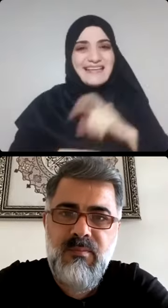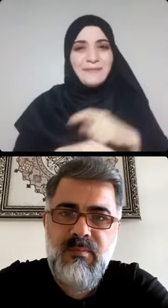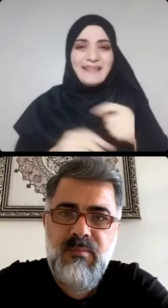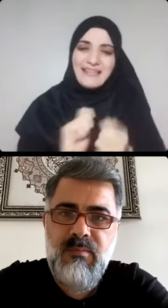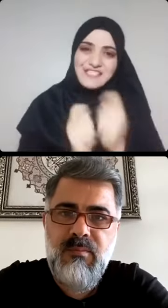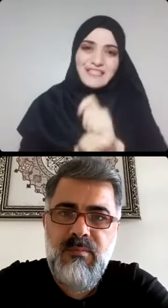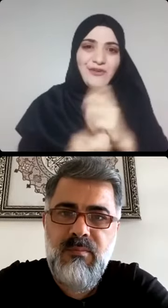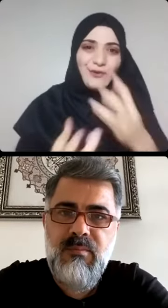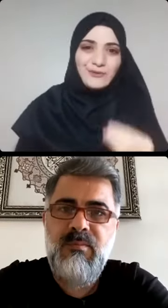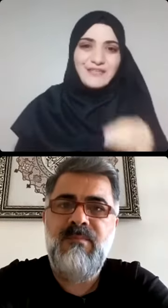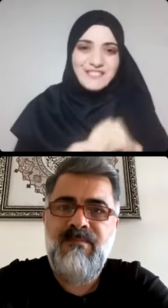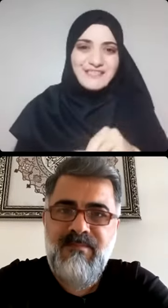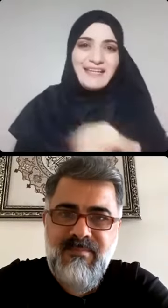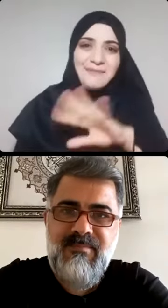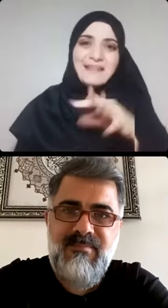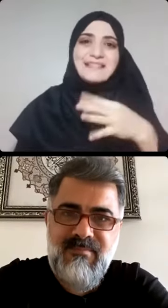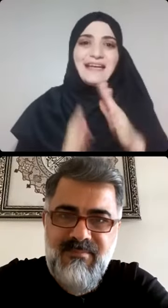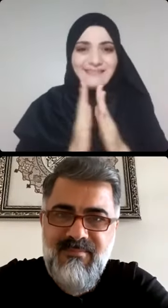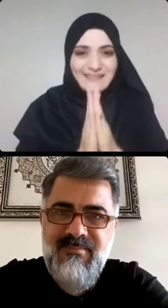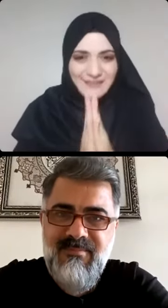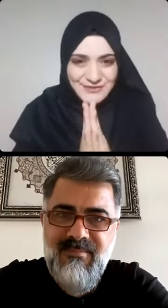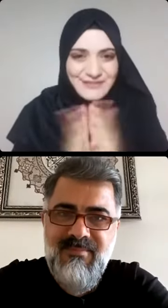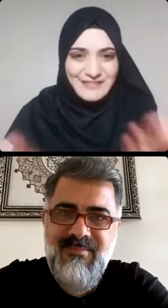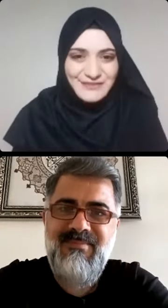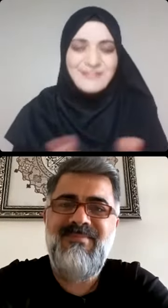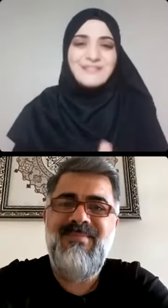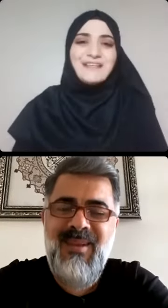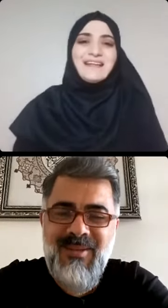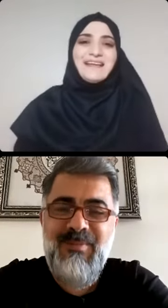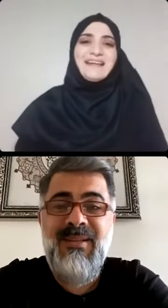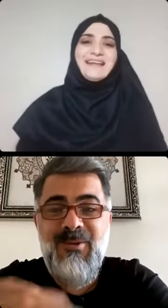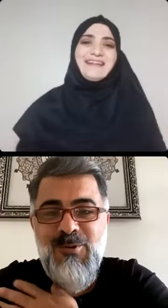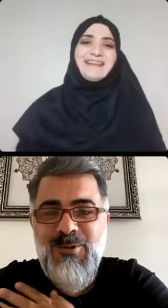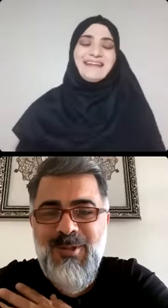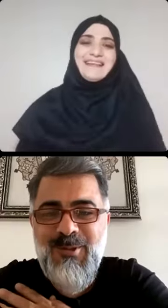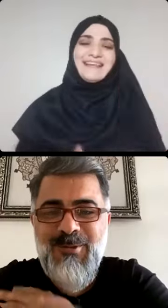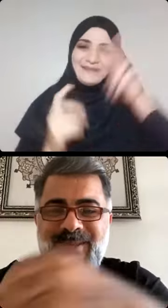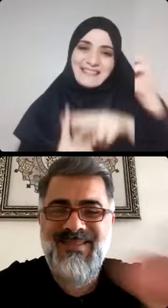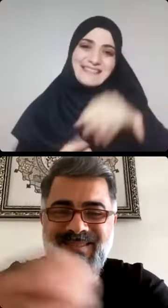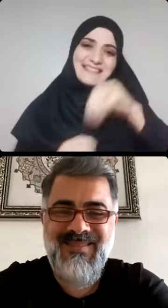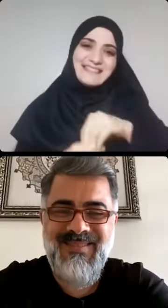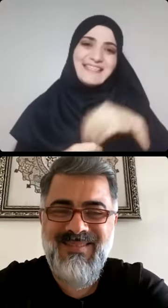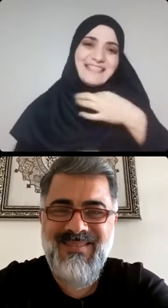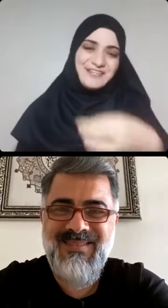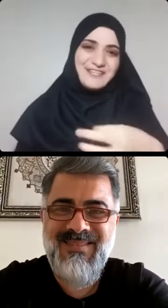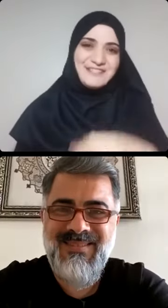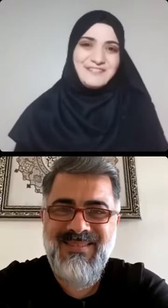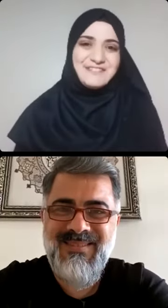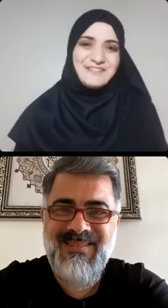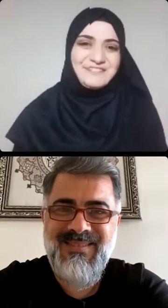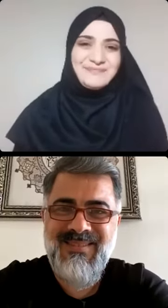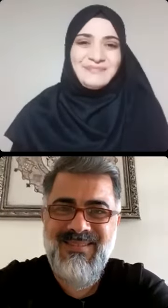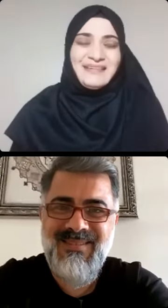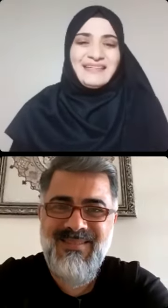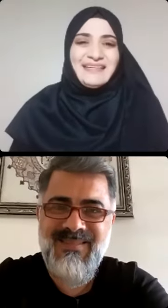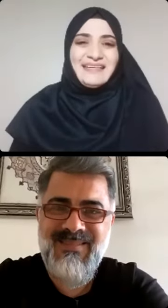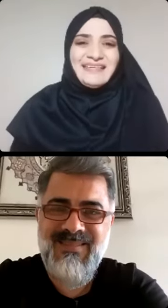saatte bir değişiklik olduğu için hepinizden özür diliyoruz. Evet, ben de özür diliyorum. Katılımlarınız için de teşekkür ediyoruz.